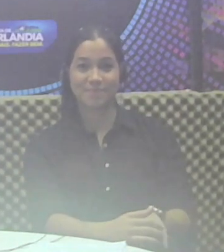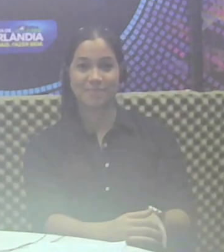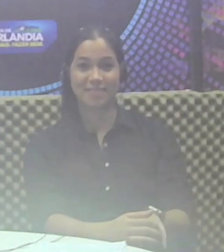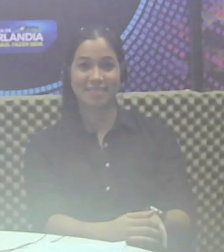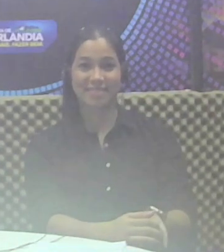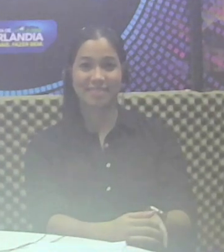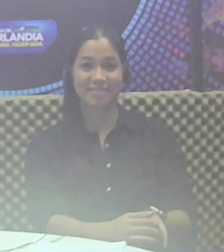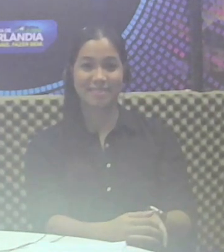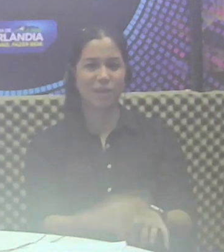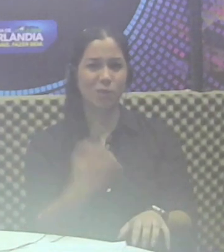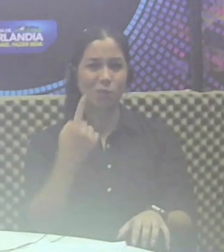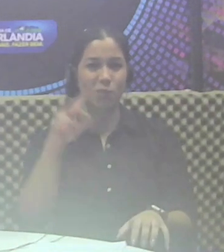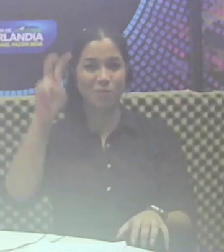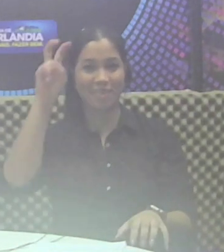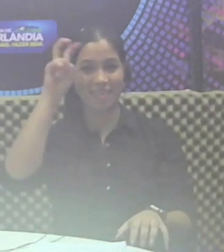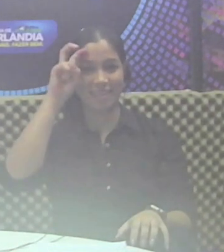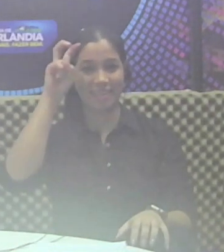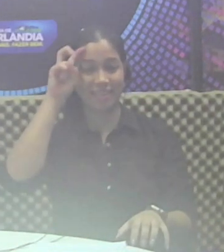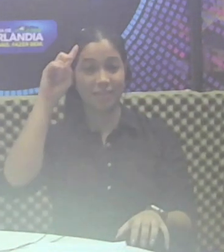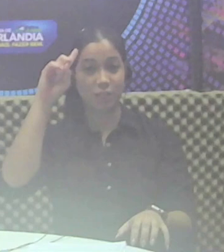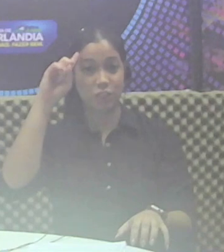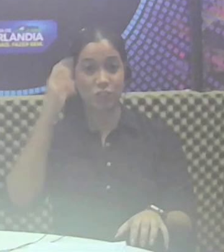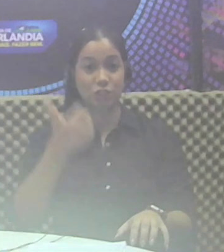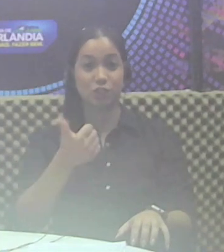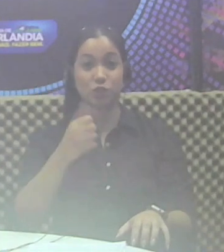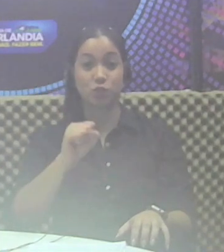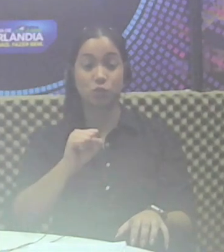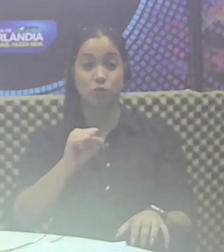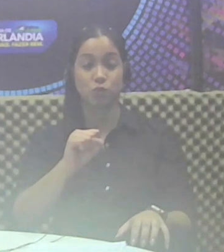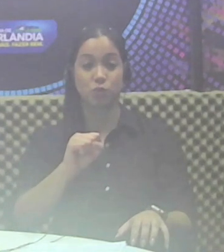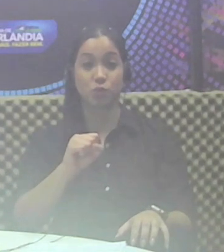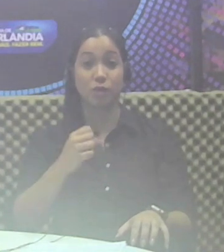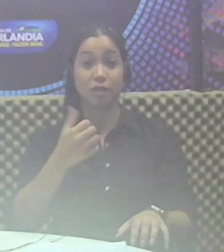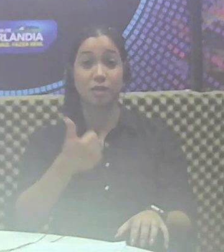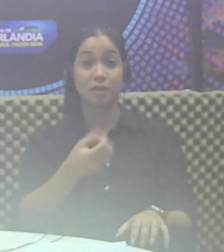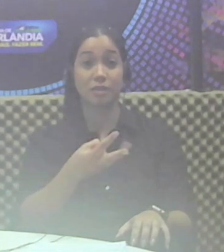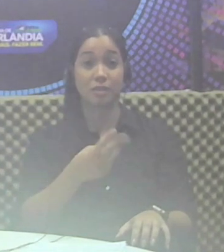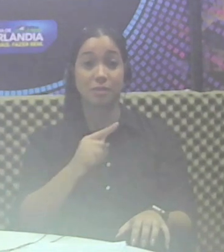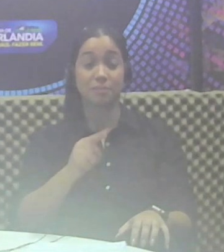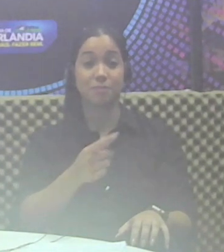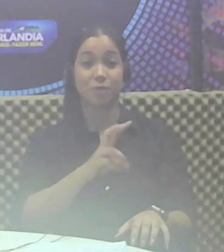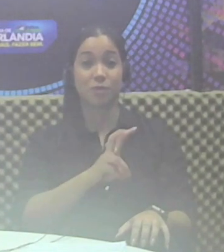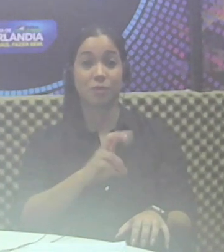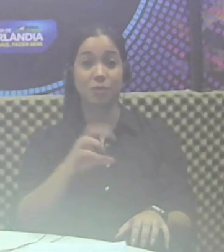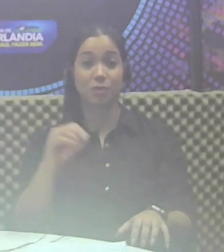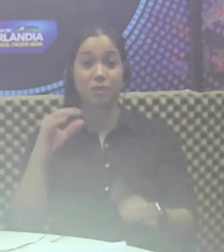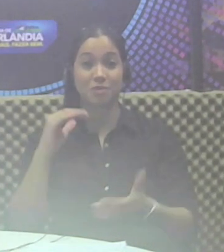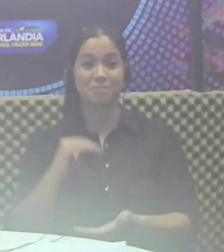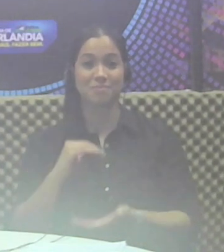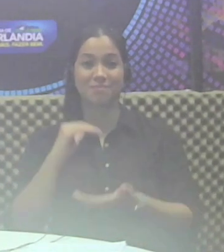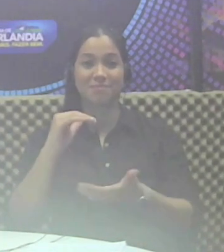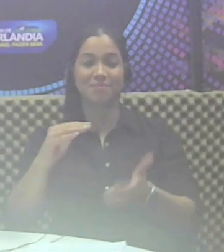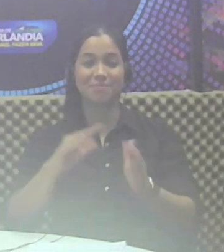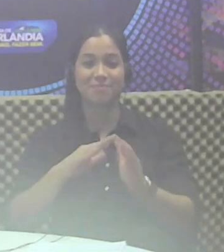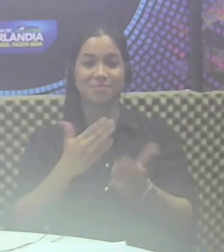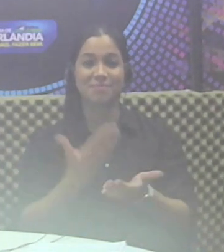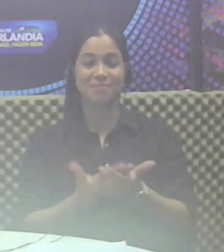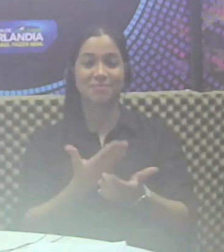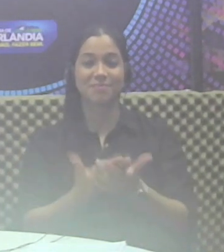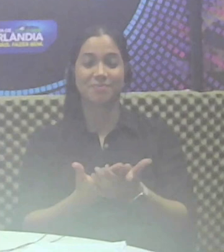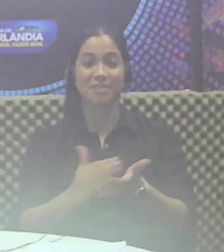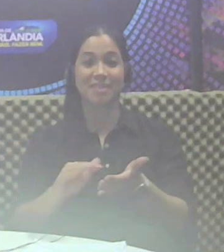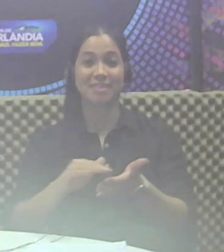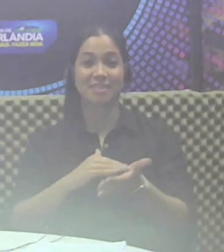Desde a última quinta-feira, dia 18, cerca de 13.500 kits escolares foram entregues pela Secretaria Municipal